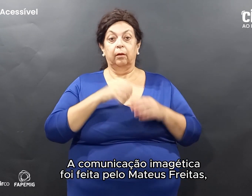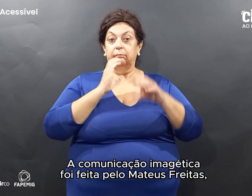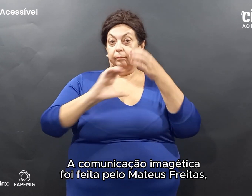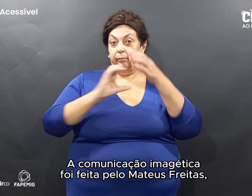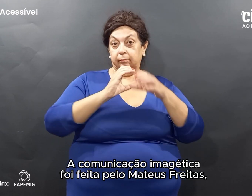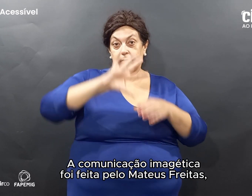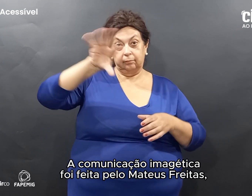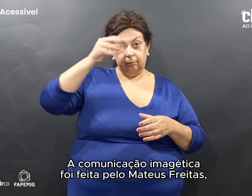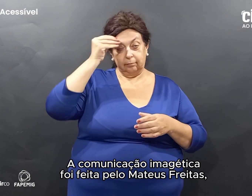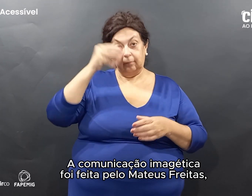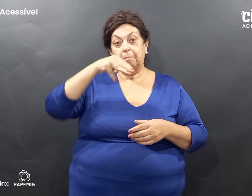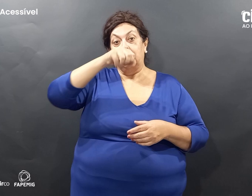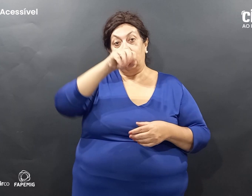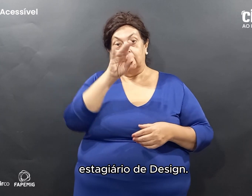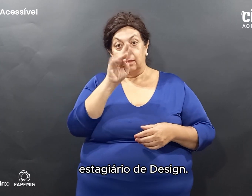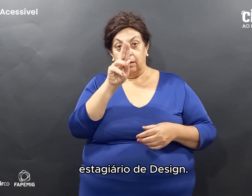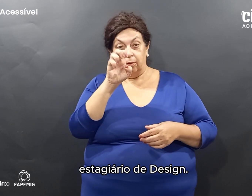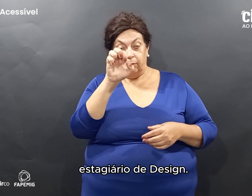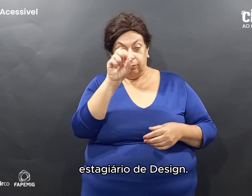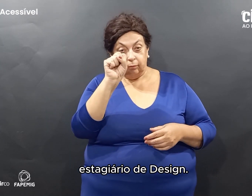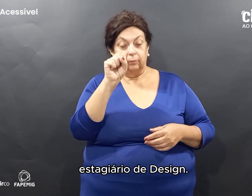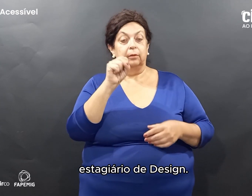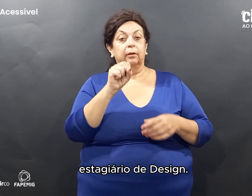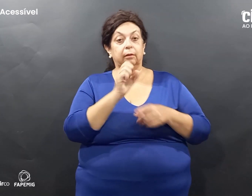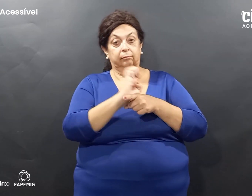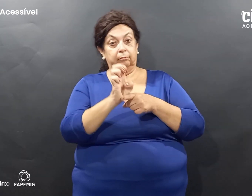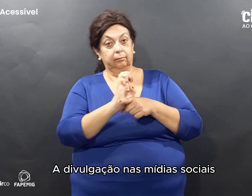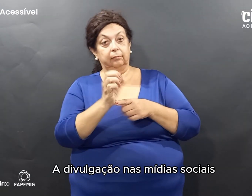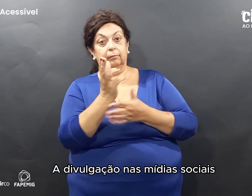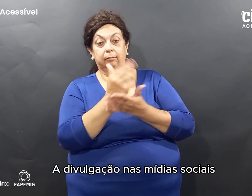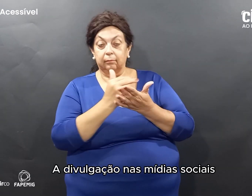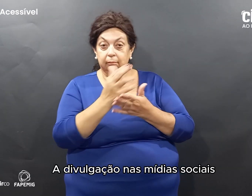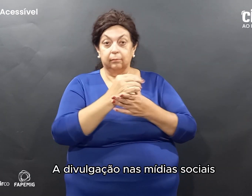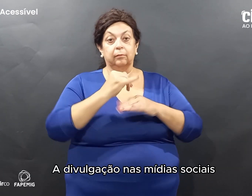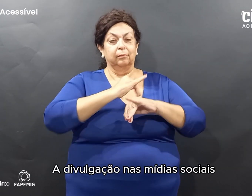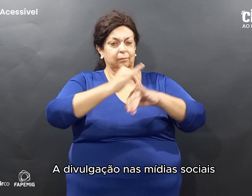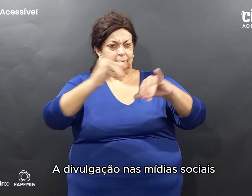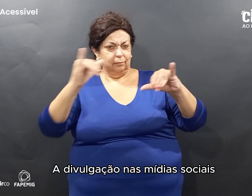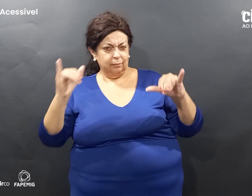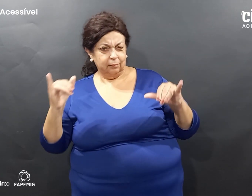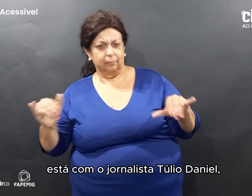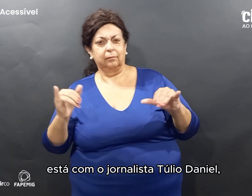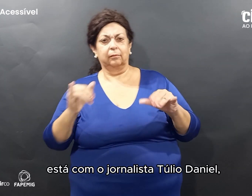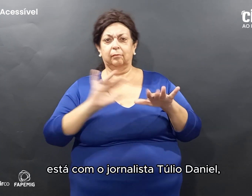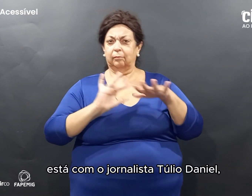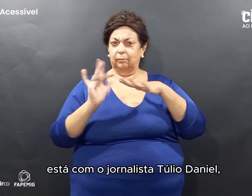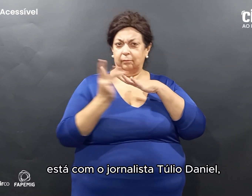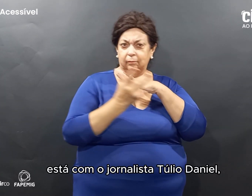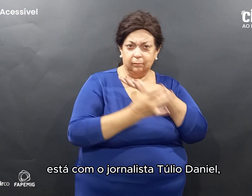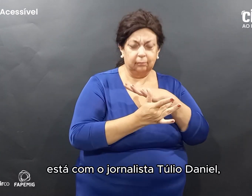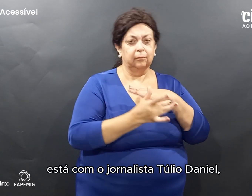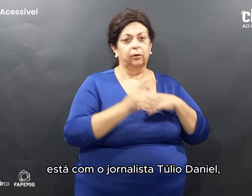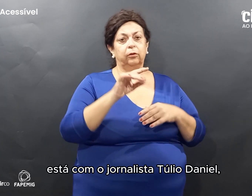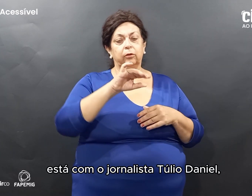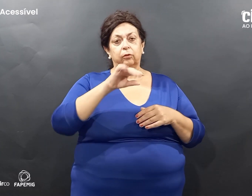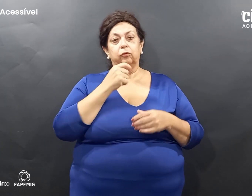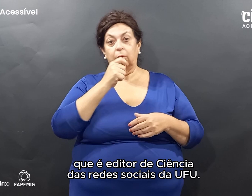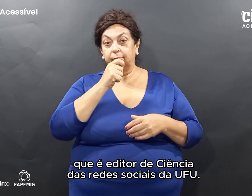pelo Matheus Freitas, estagiário de design. A divulgação nas mídias sociais está com o jornalista Túlio Daniel, que é editor